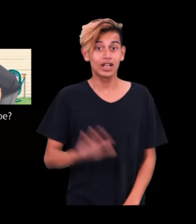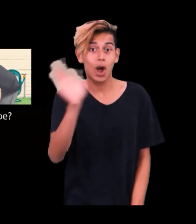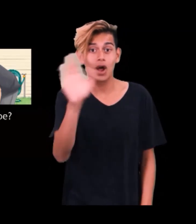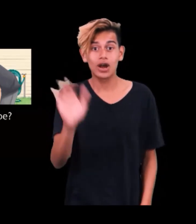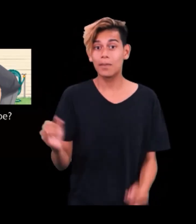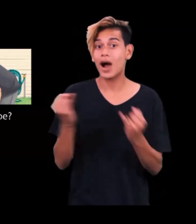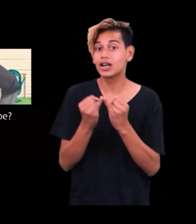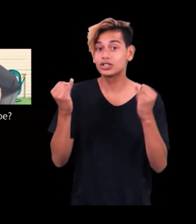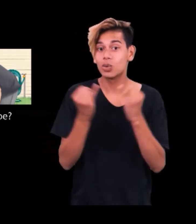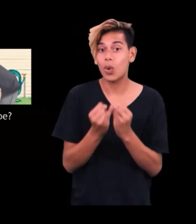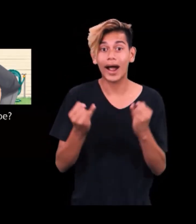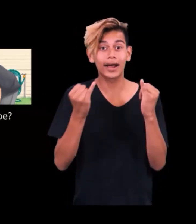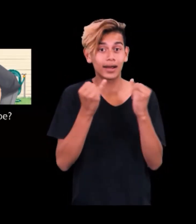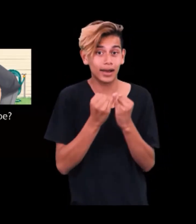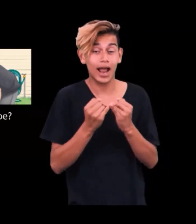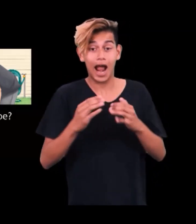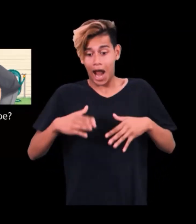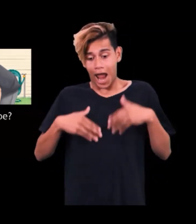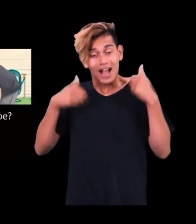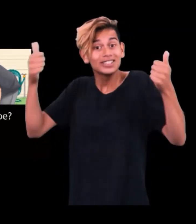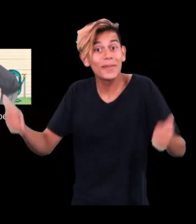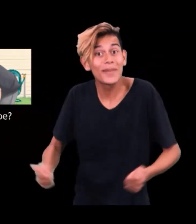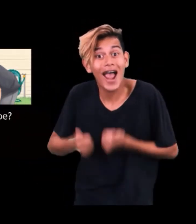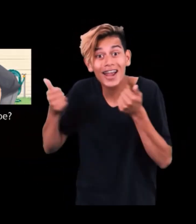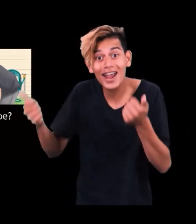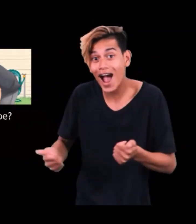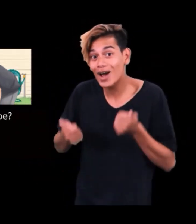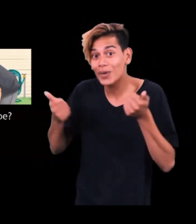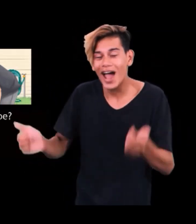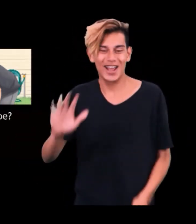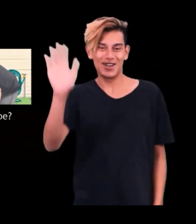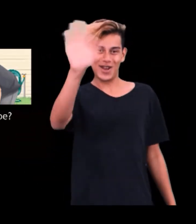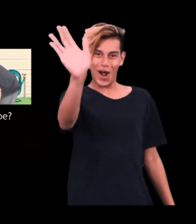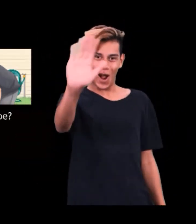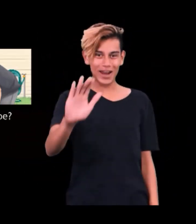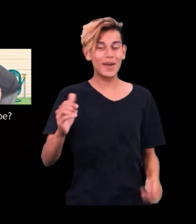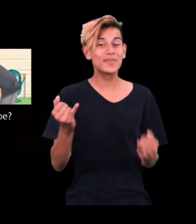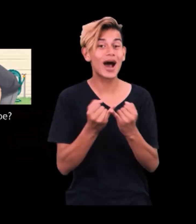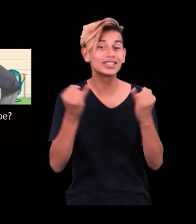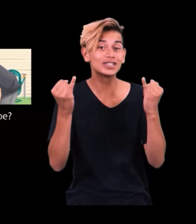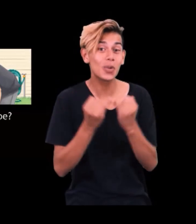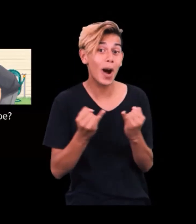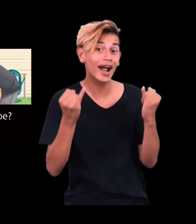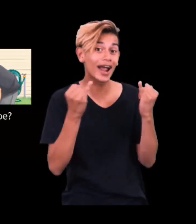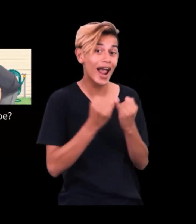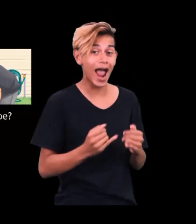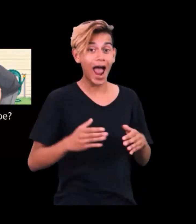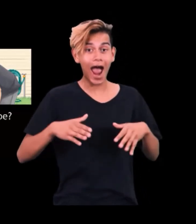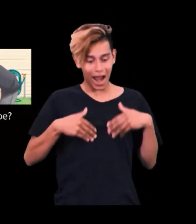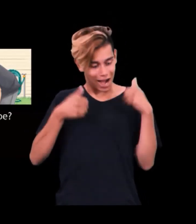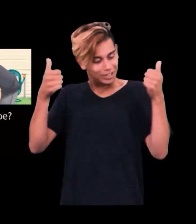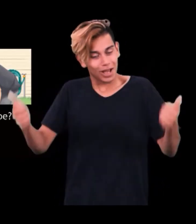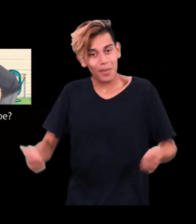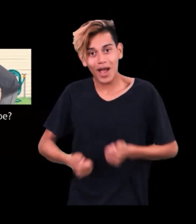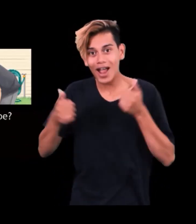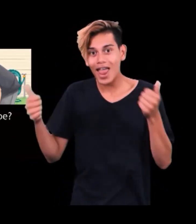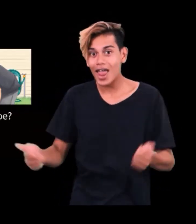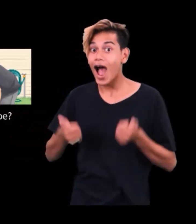Kia ora matua ke, ke ke te pehe a koe. Kia ora matua ke, ke ke te pehe a